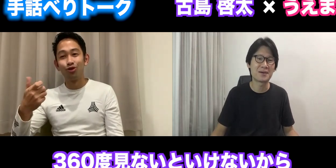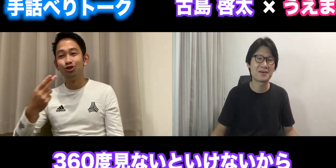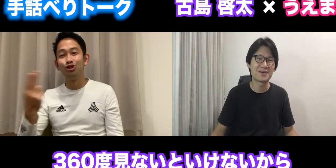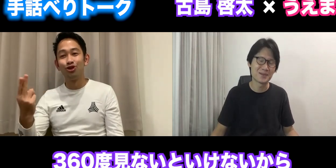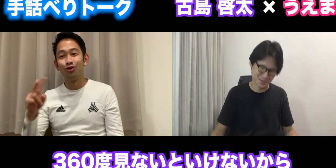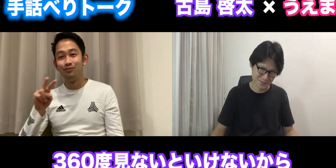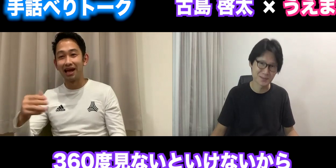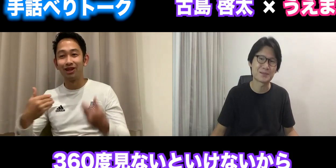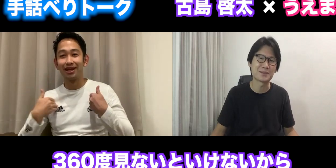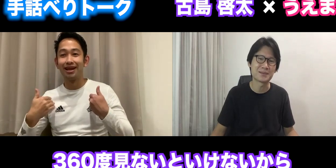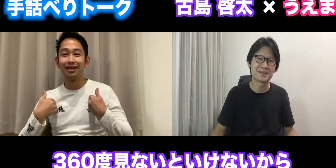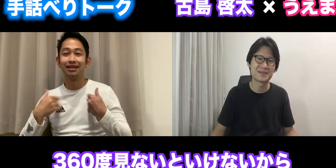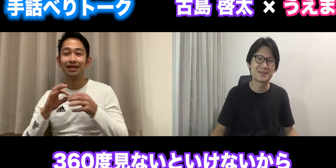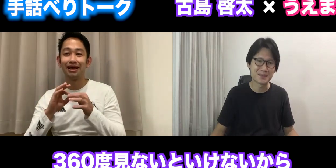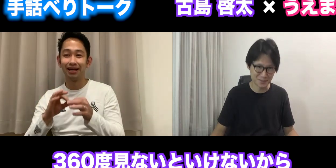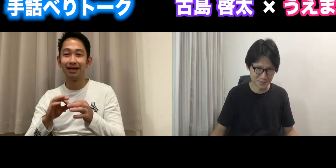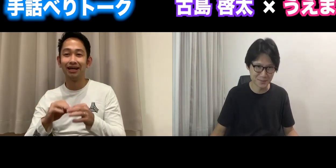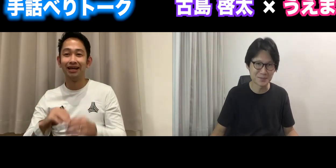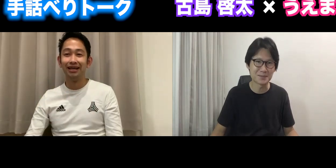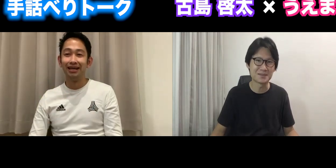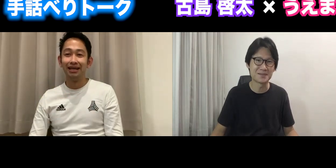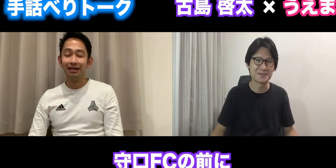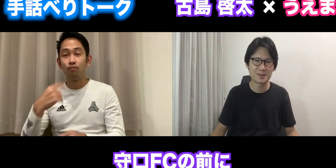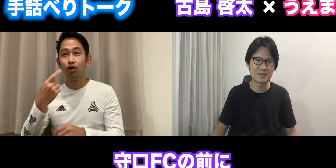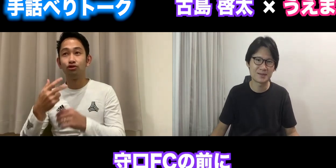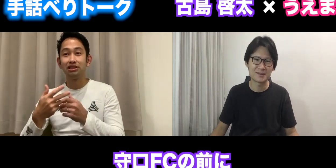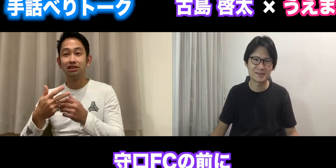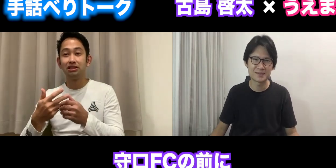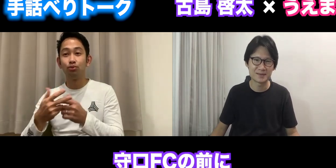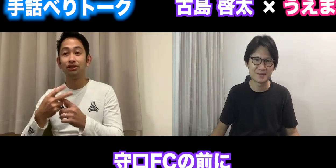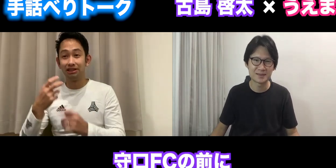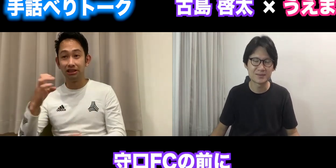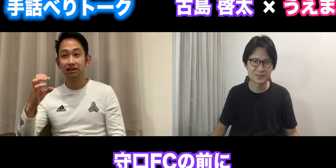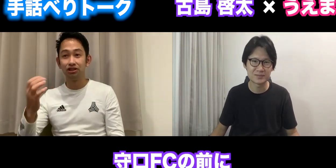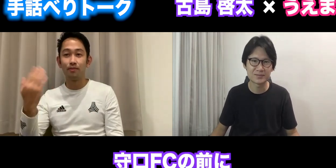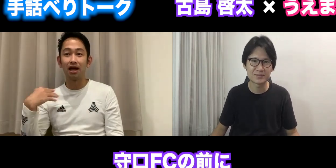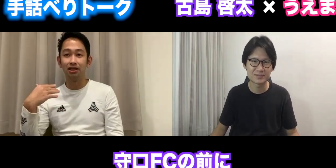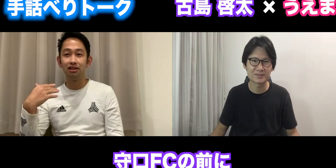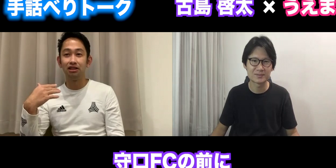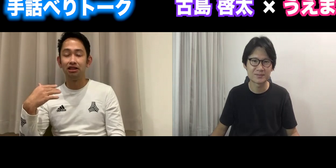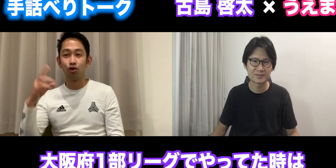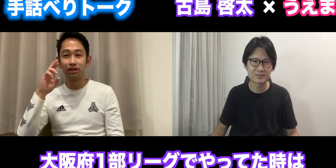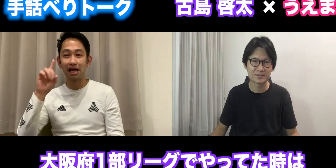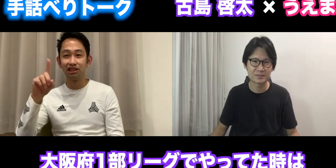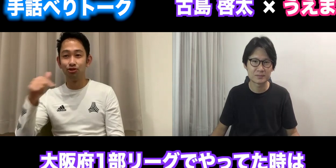10度年的年から守口 fc の前に大阪一部で